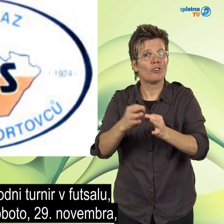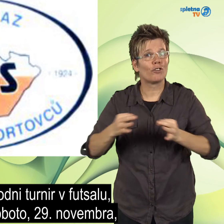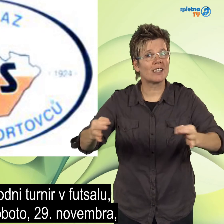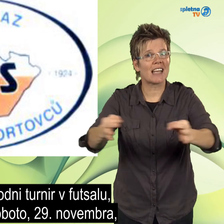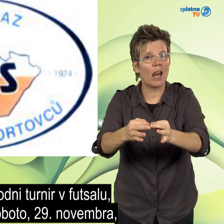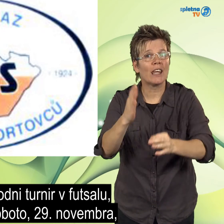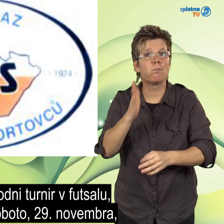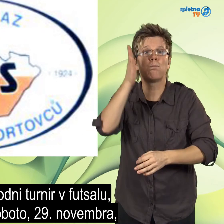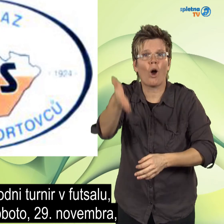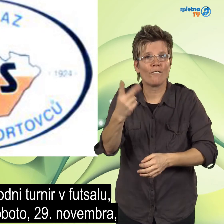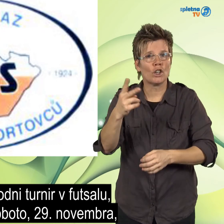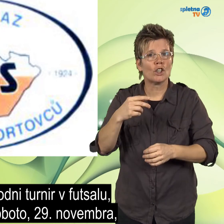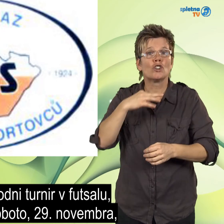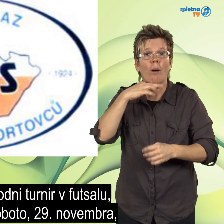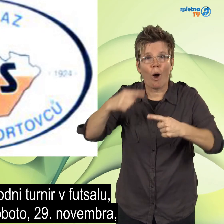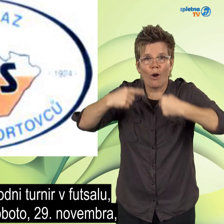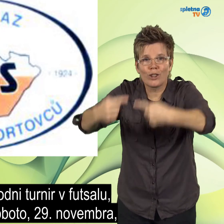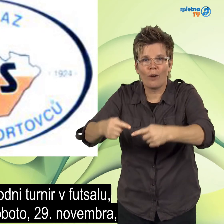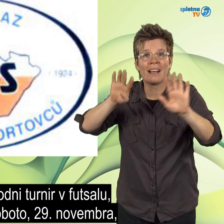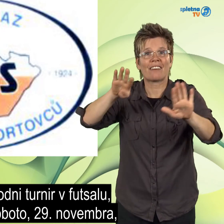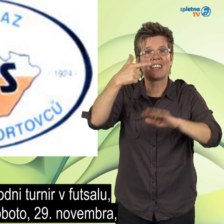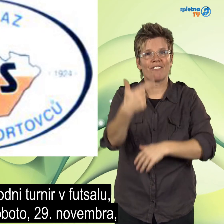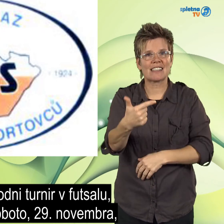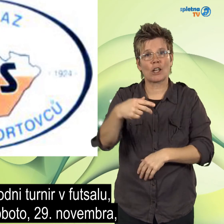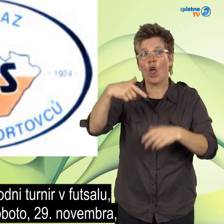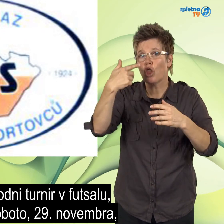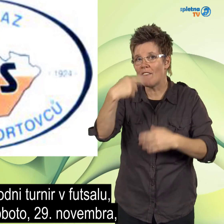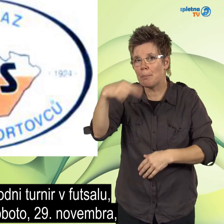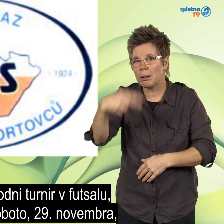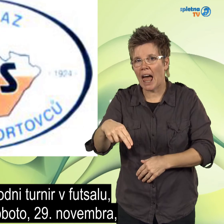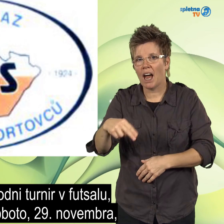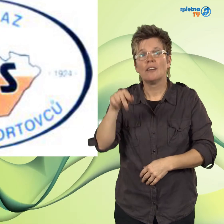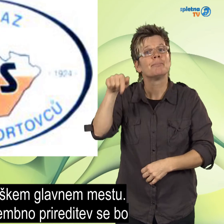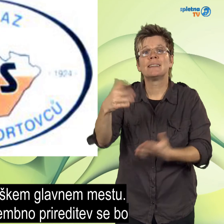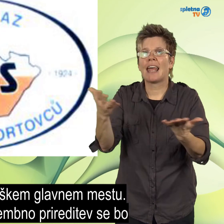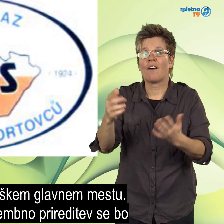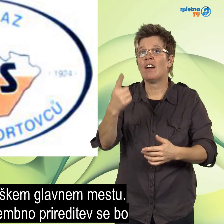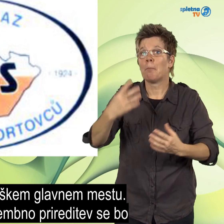soboto 29. novembra v Pragi, češkem glavnem mestu.